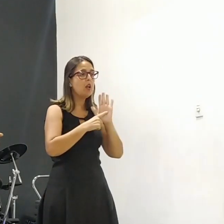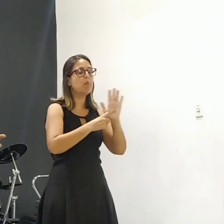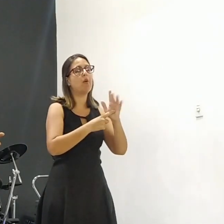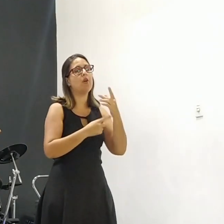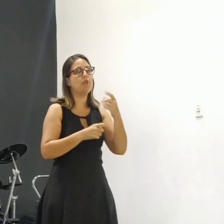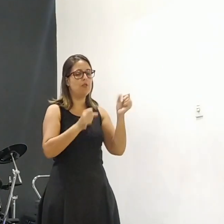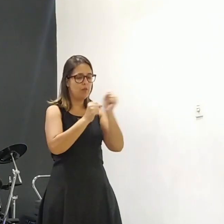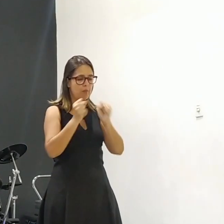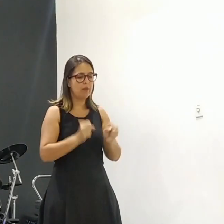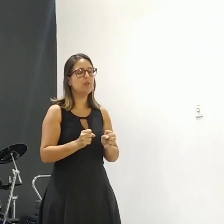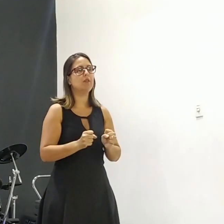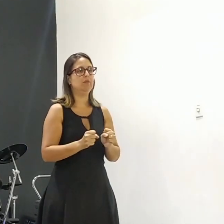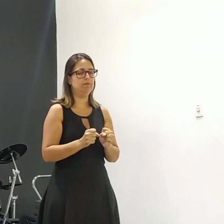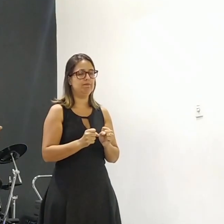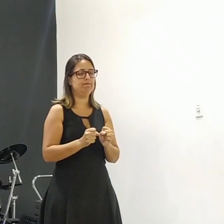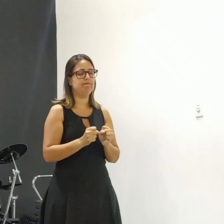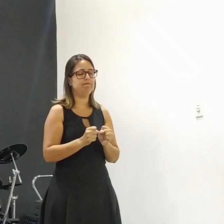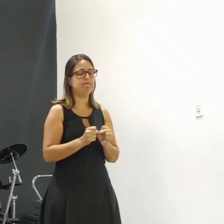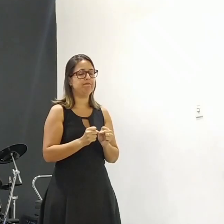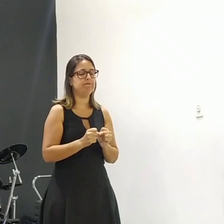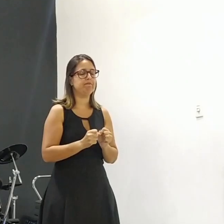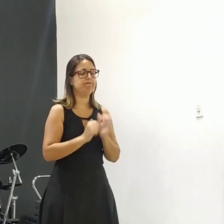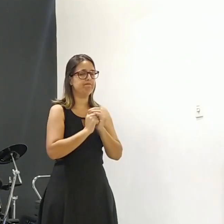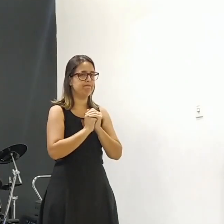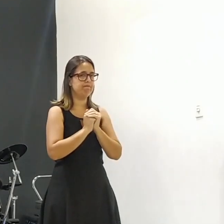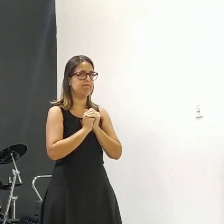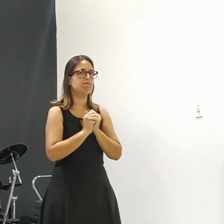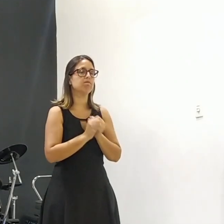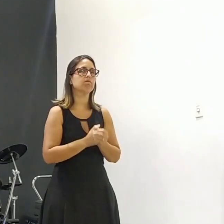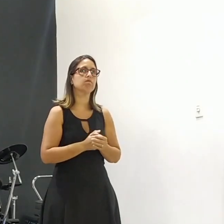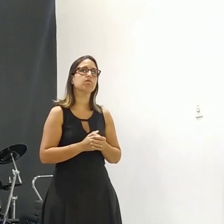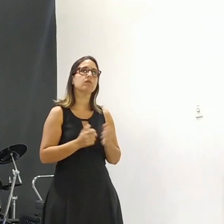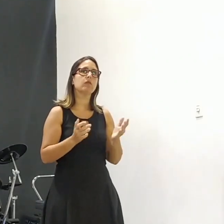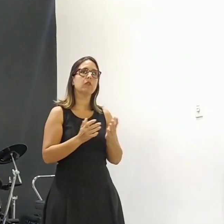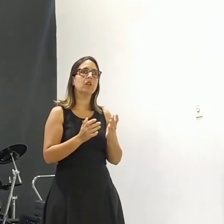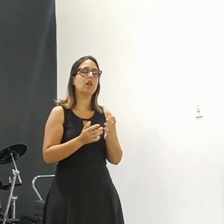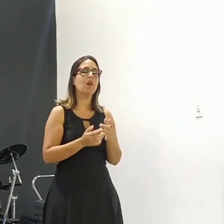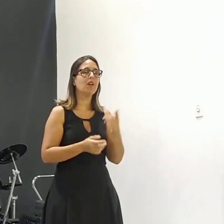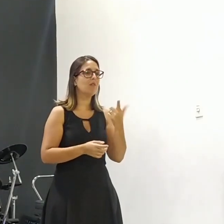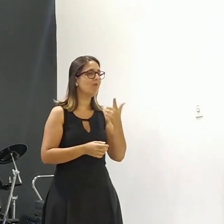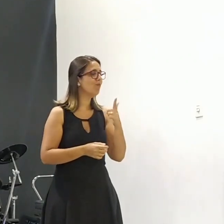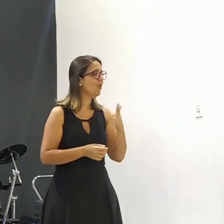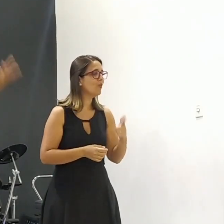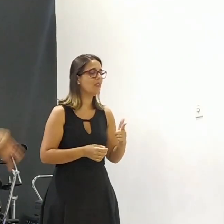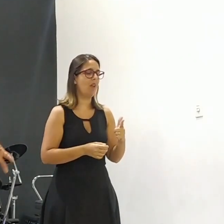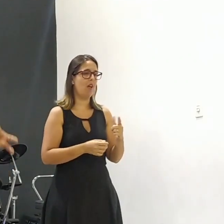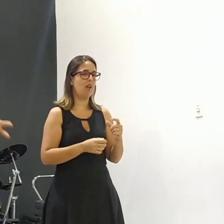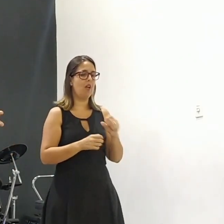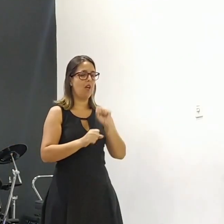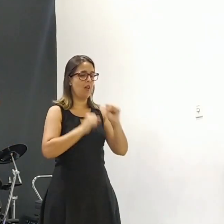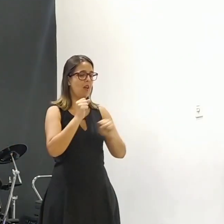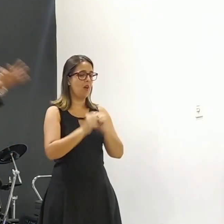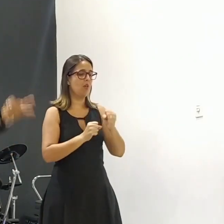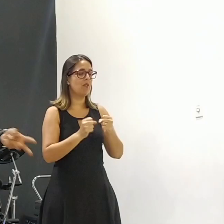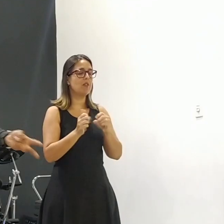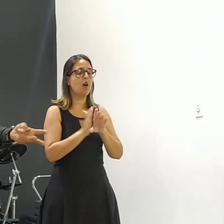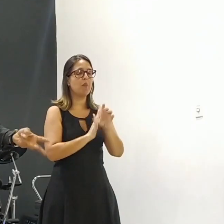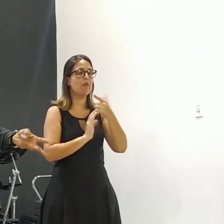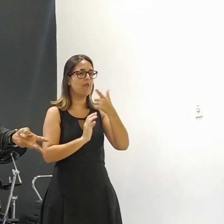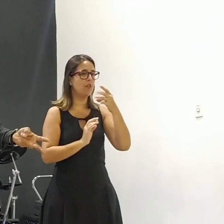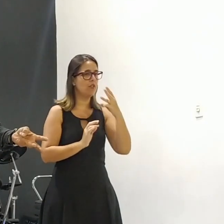poder. Amém? É na hora que não tem, é que Ele mostra para você que o Salmo 23 não é só